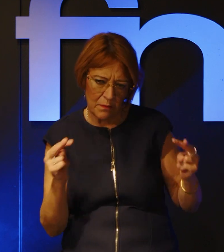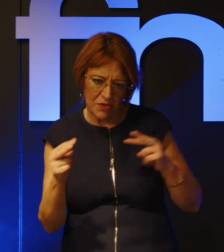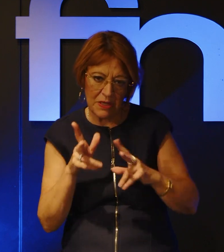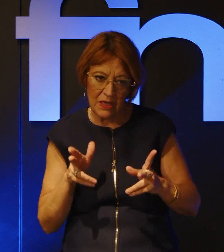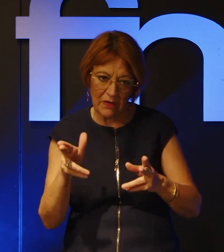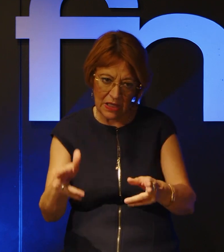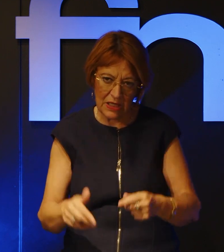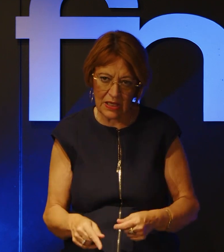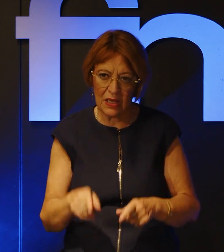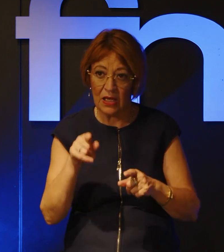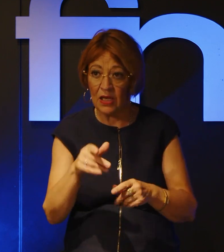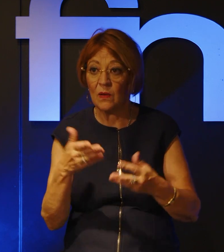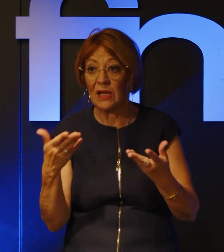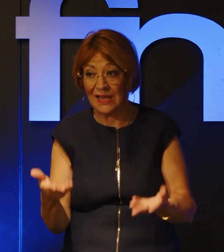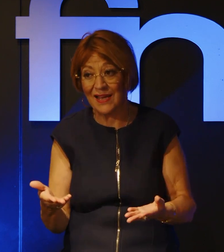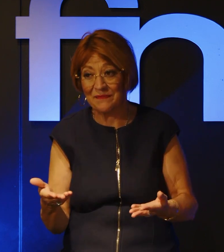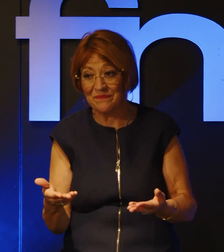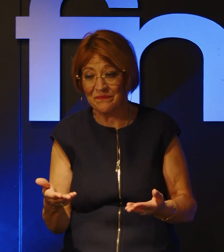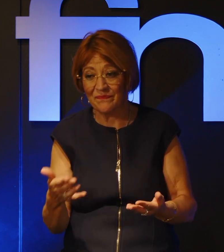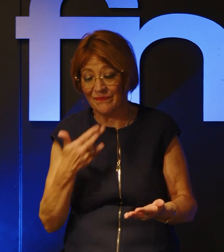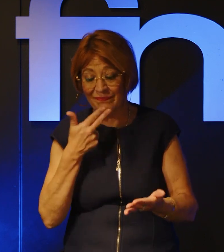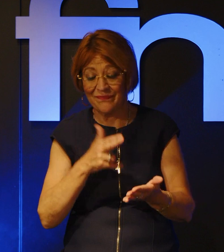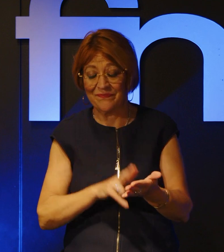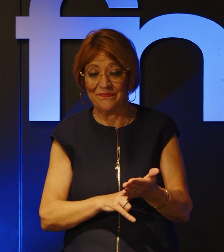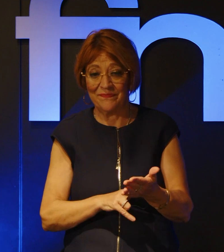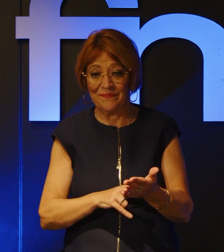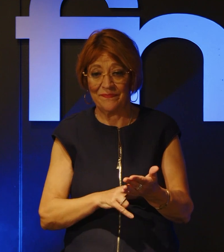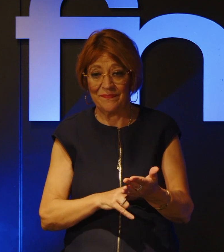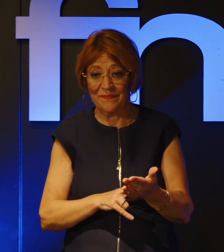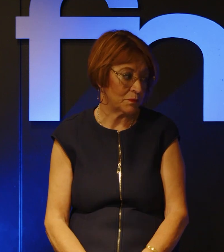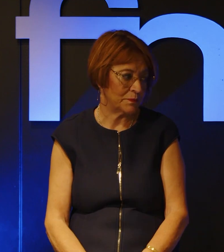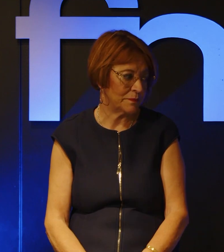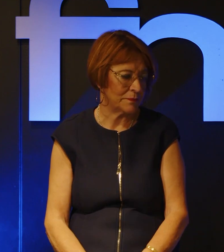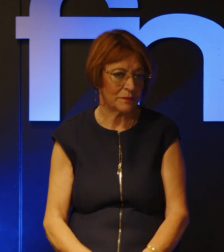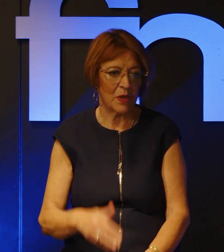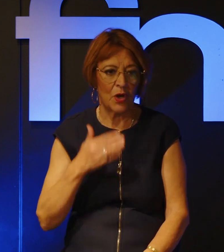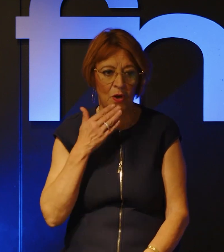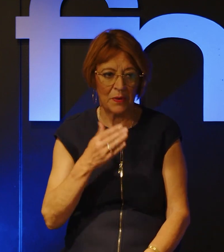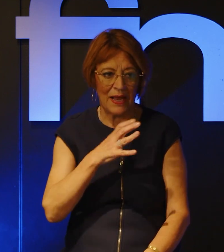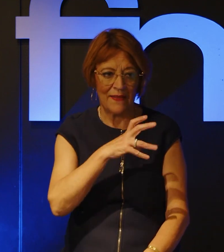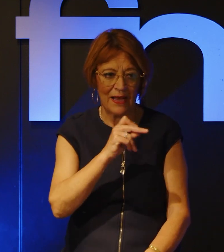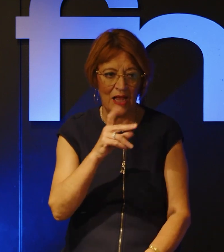crítica sobre aquilo que consideramos ser a realidade dentro das redes sociais eado